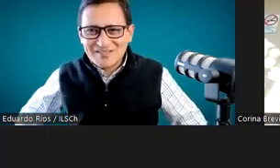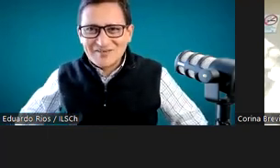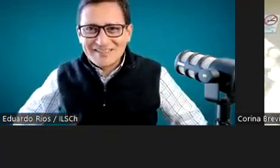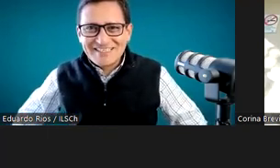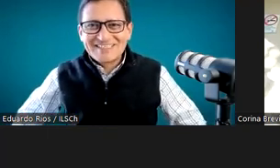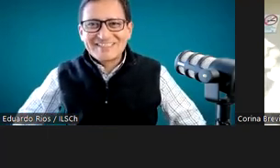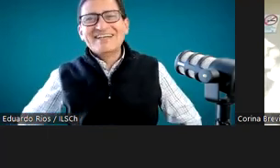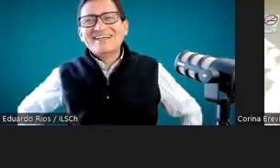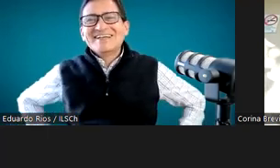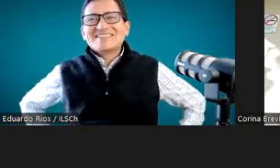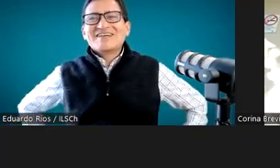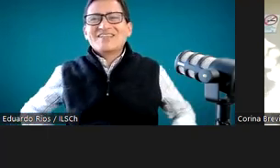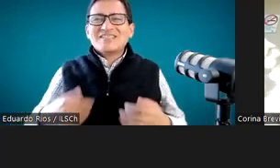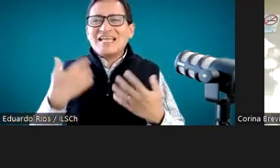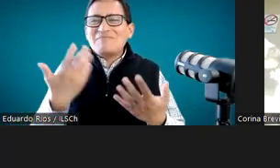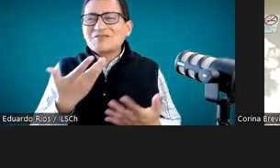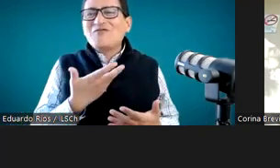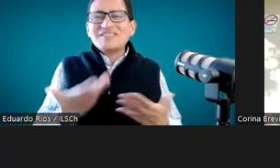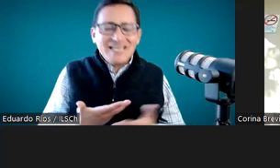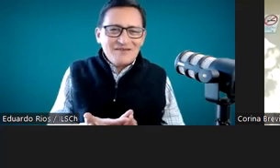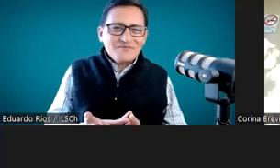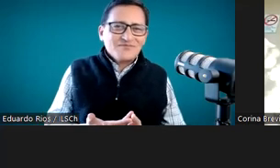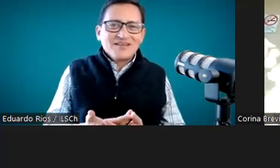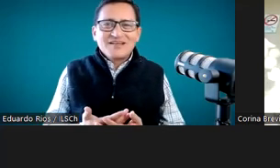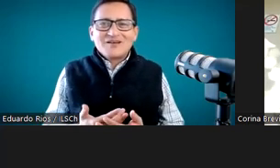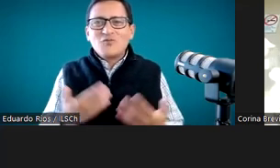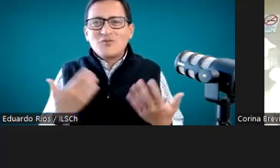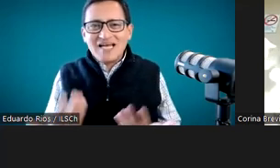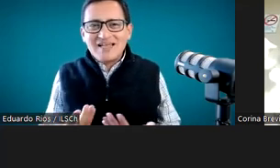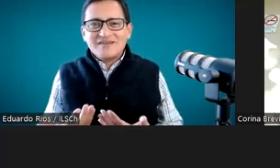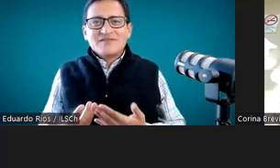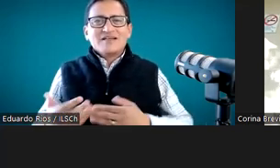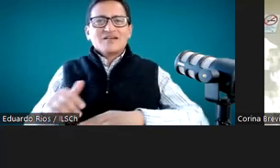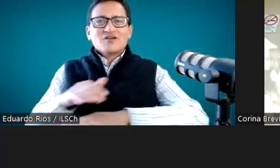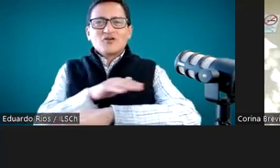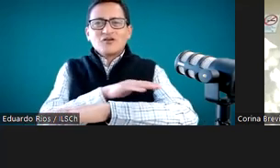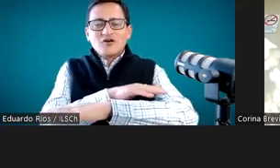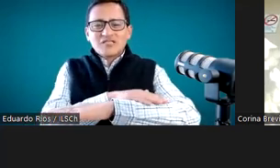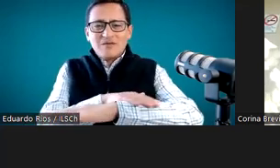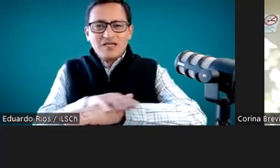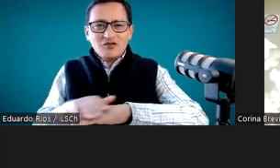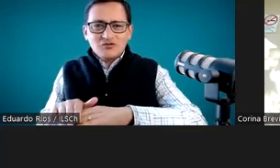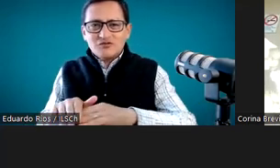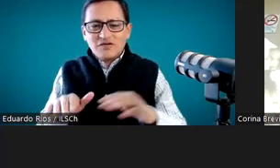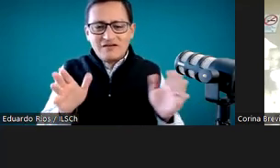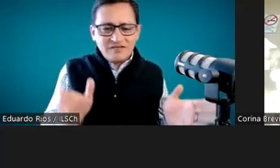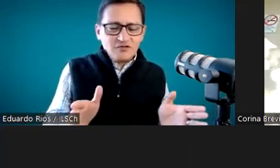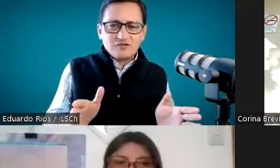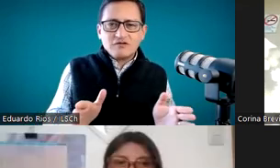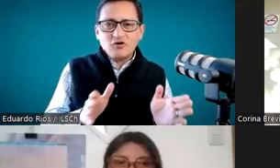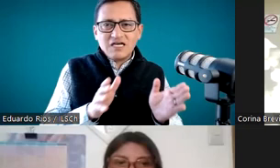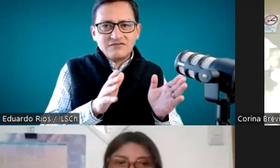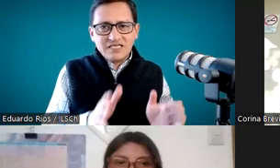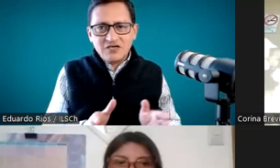Baja rápido, ¿cierto? Como contento. ¿Se fija? Entonces, la expresión facial combinada con los elementos